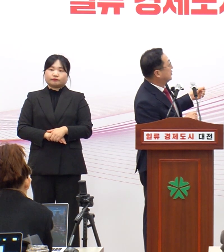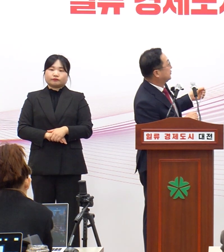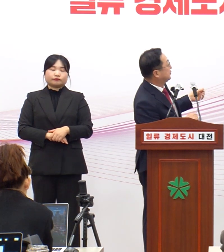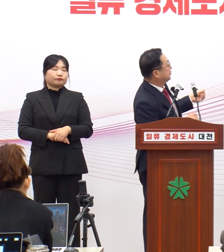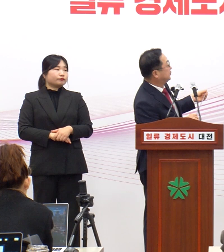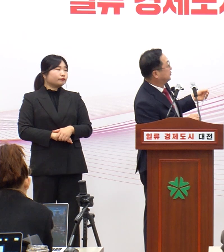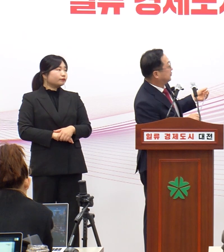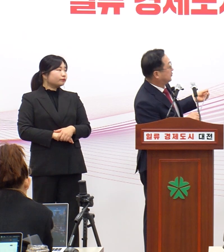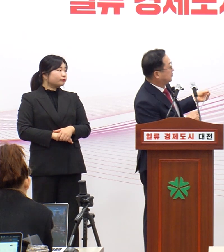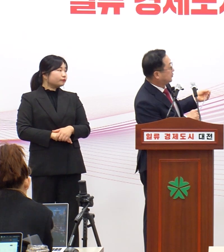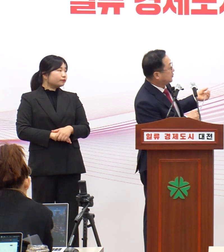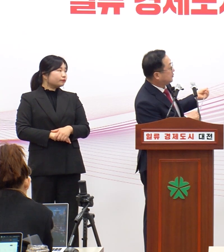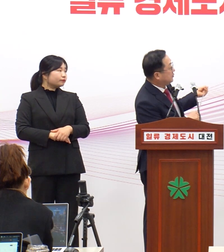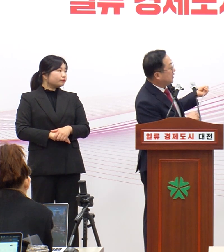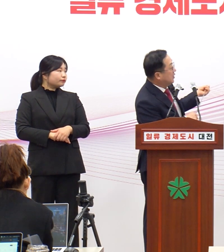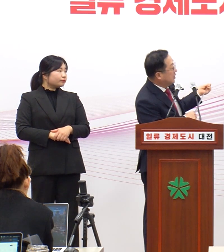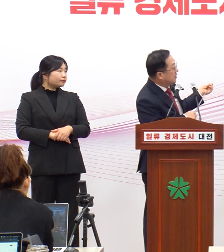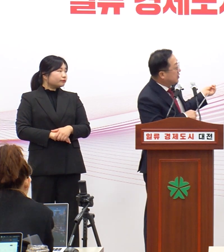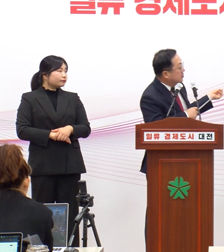한번.